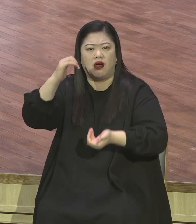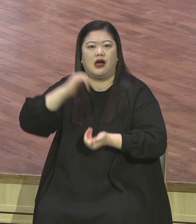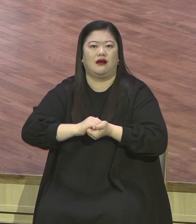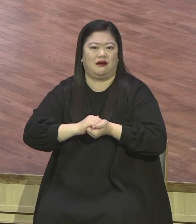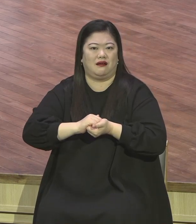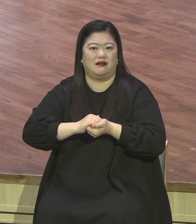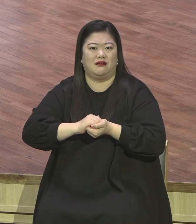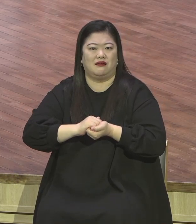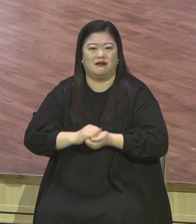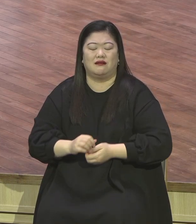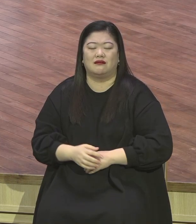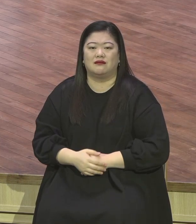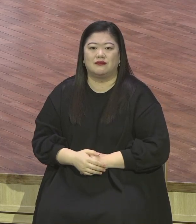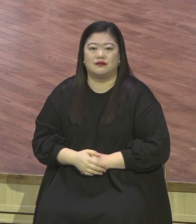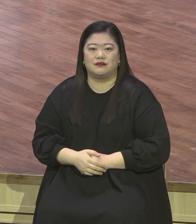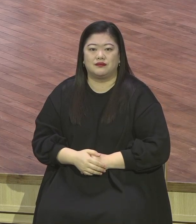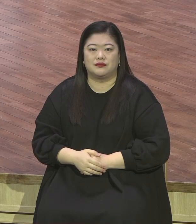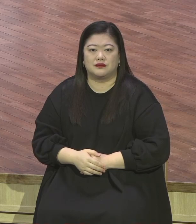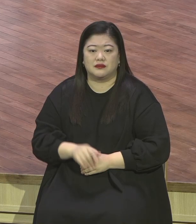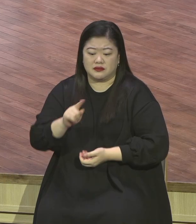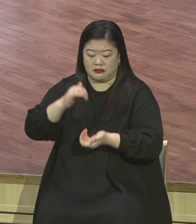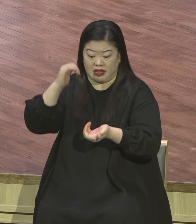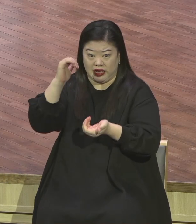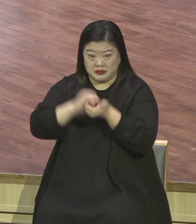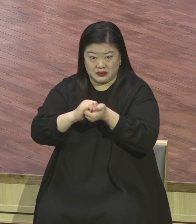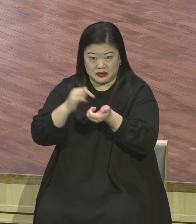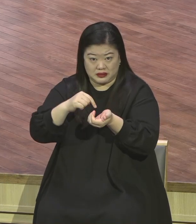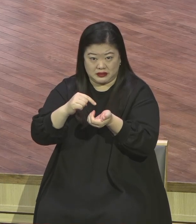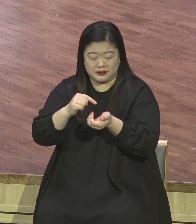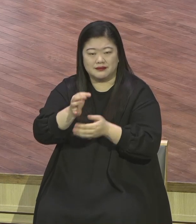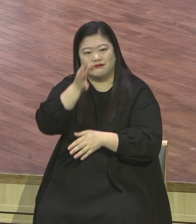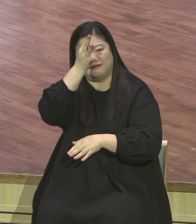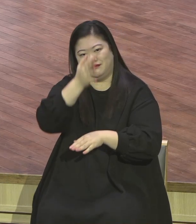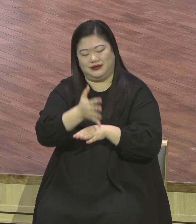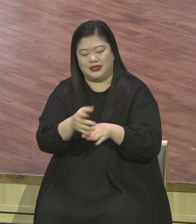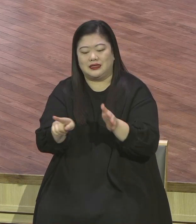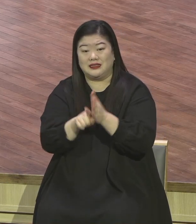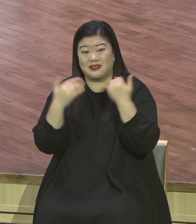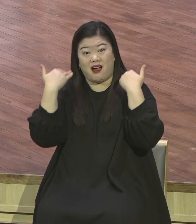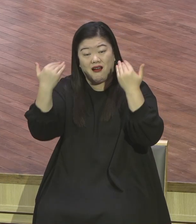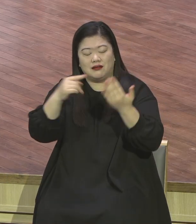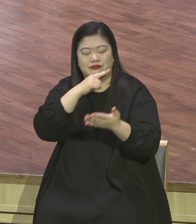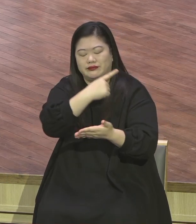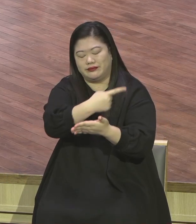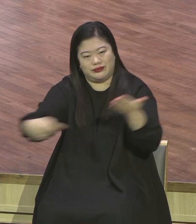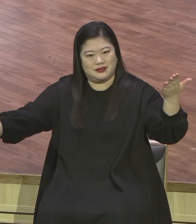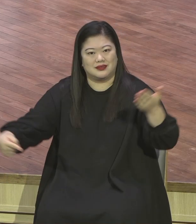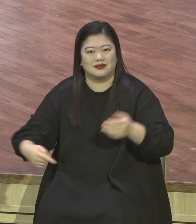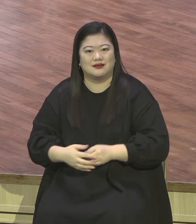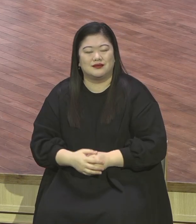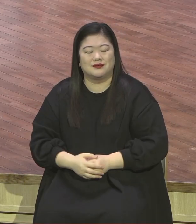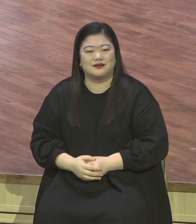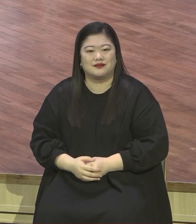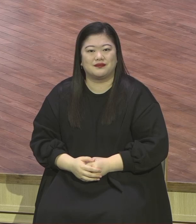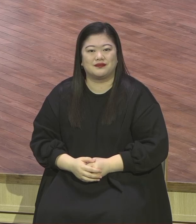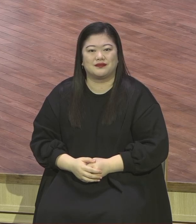성격은, 이런 사람은 백해무익한 그런 행동을 영적으로 그리한다.